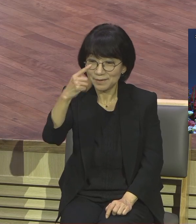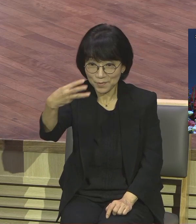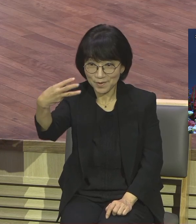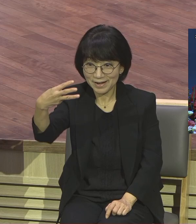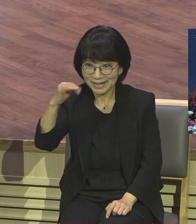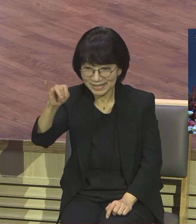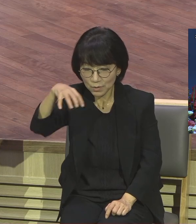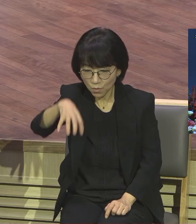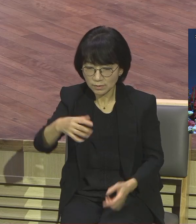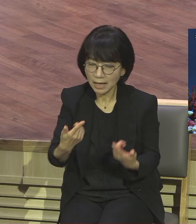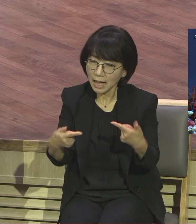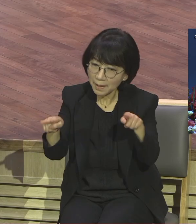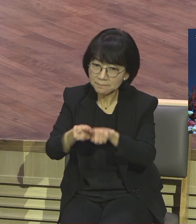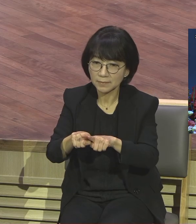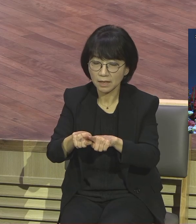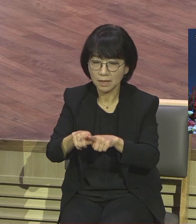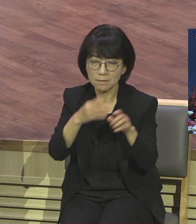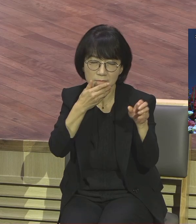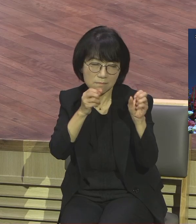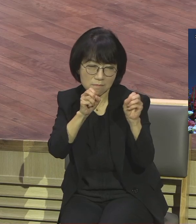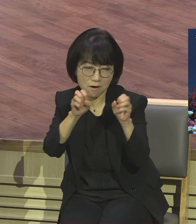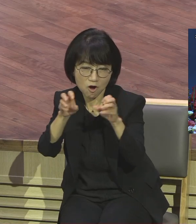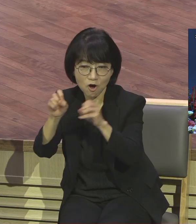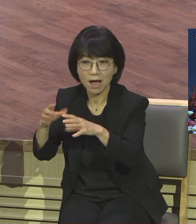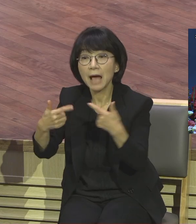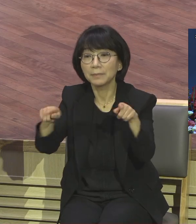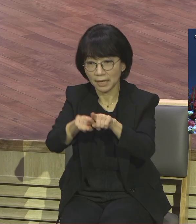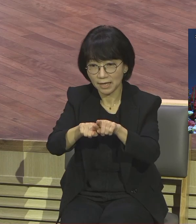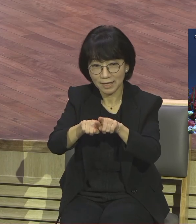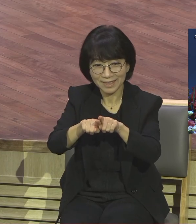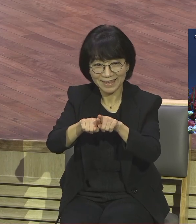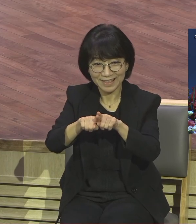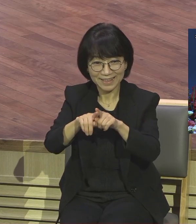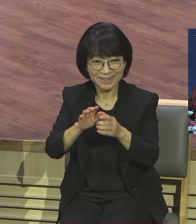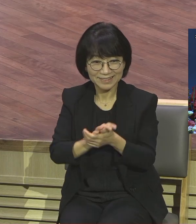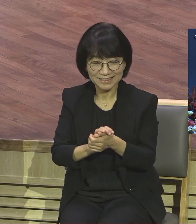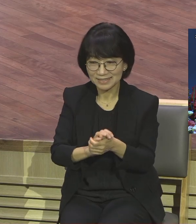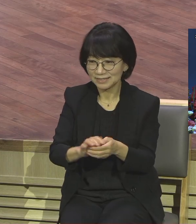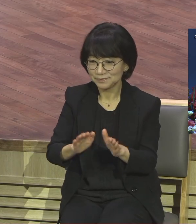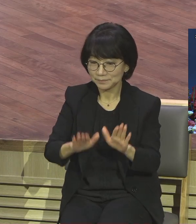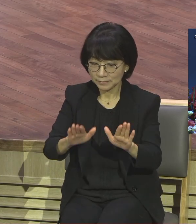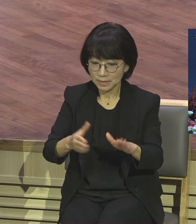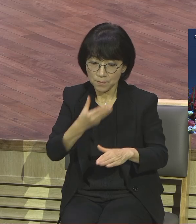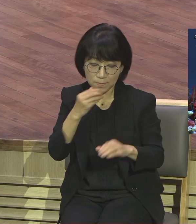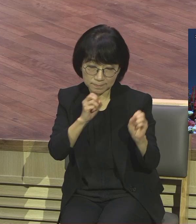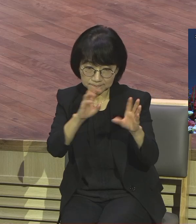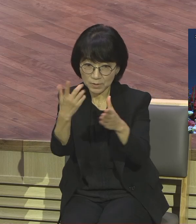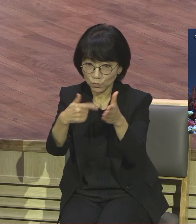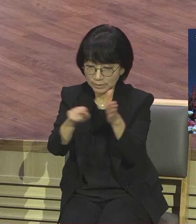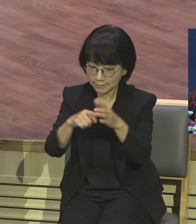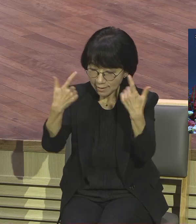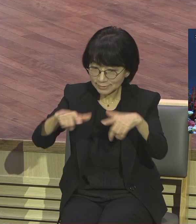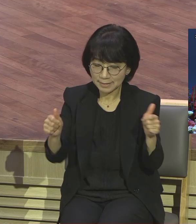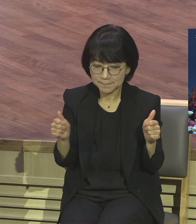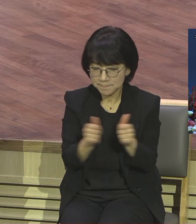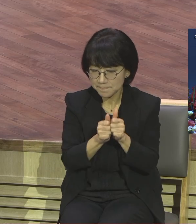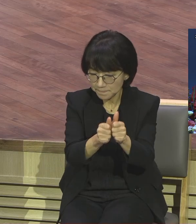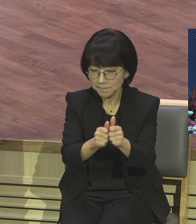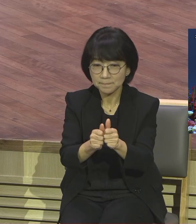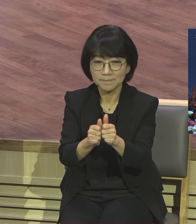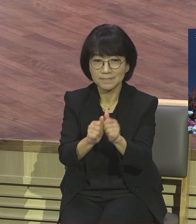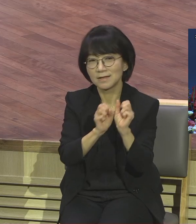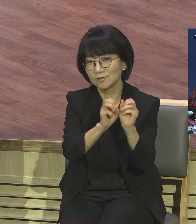히에라볼리에서 함께 사역했어요. 예수님의 유일성을 붙잡고 복음의 동역자로서 함께